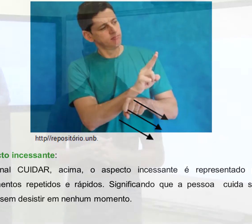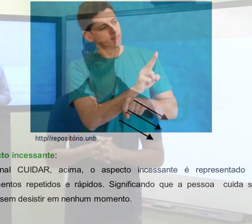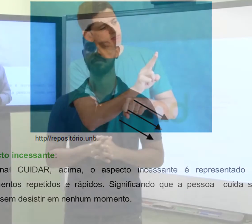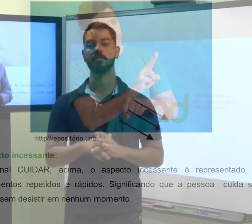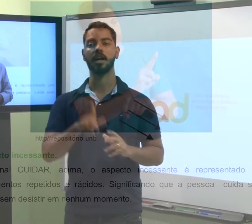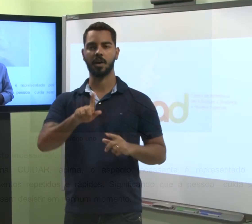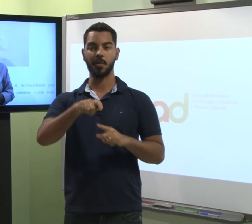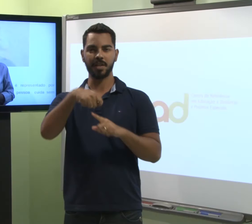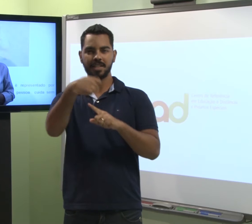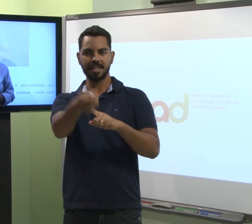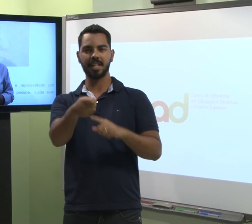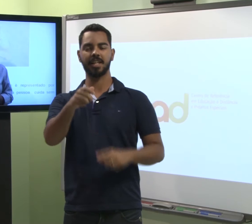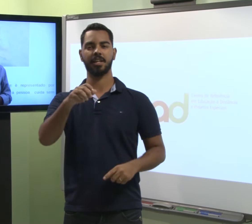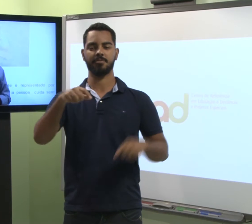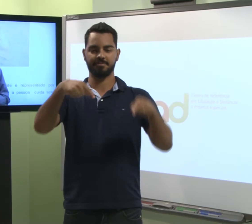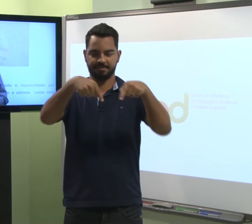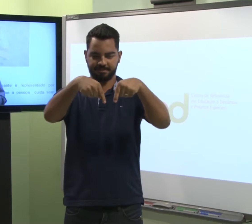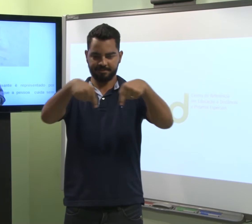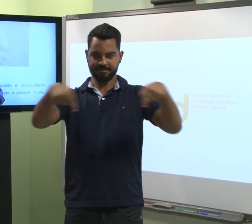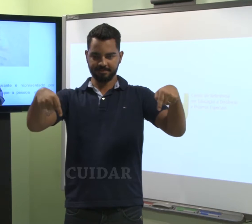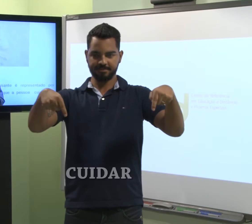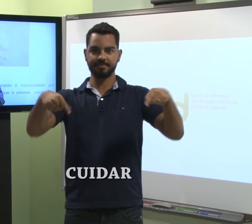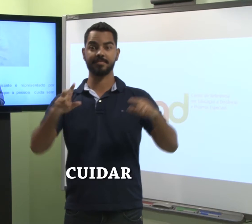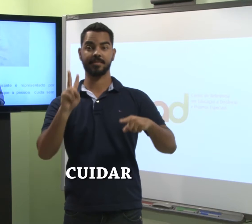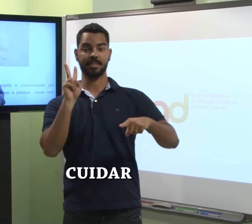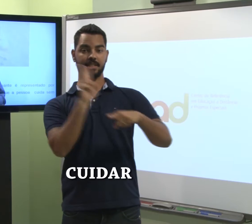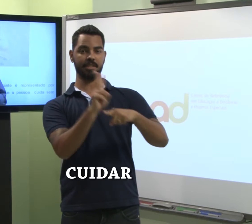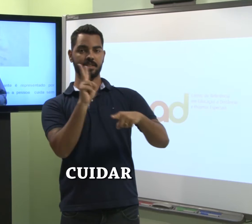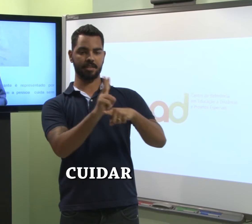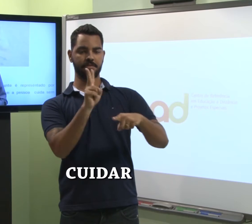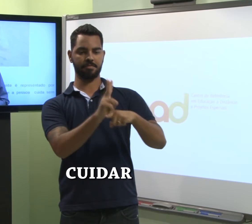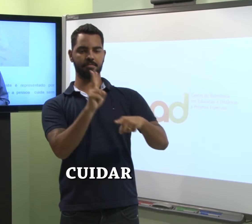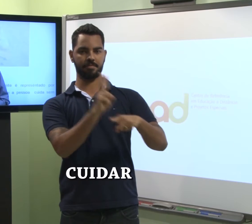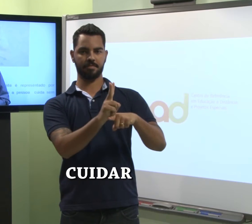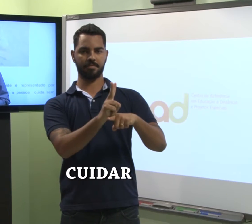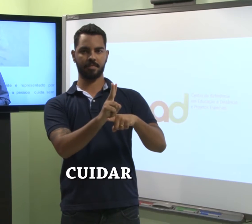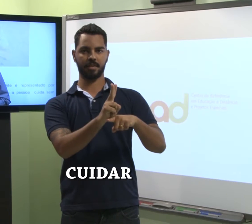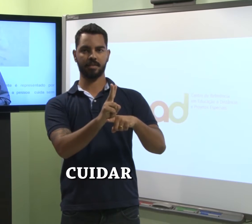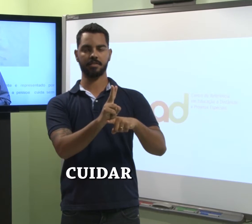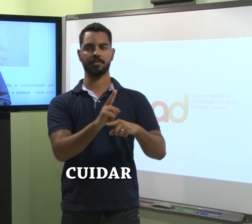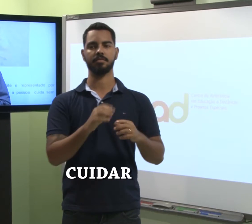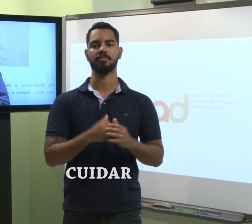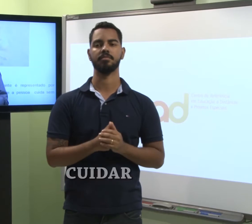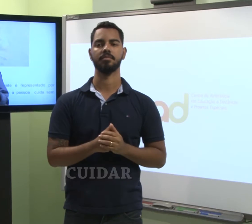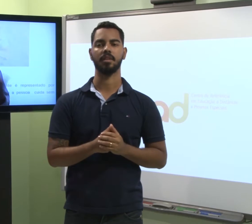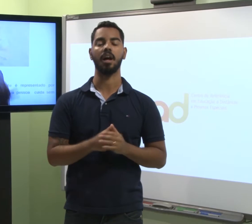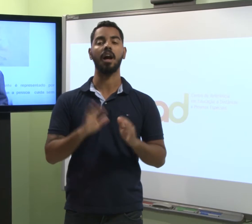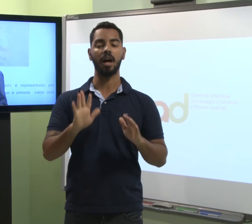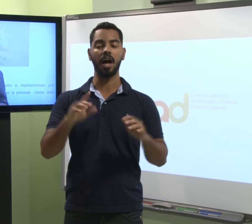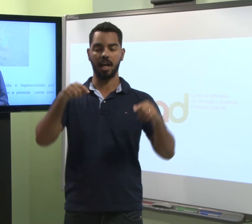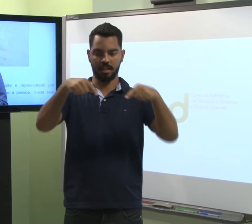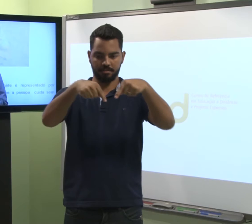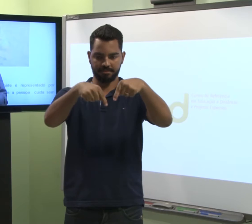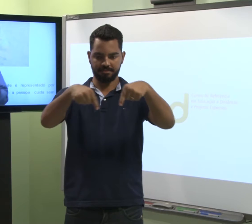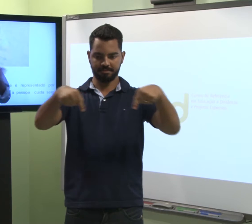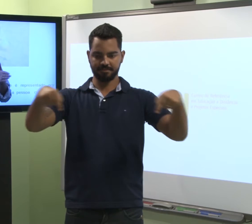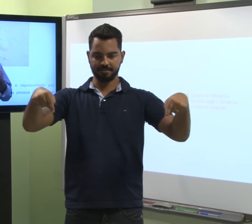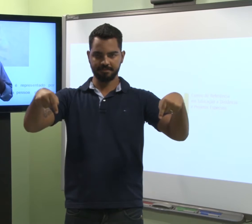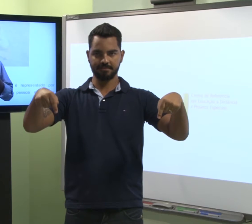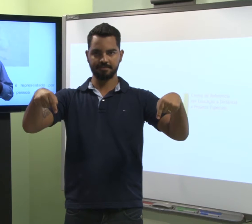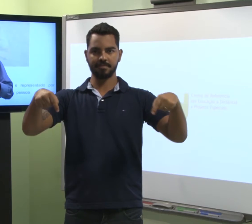No sinal cuidar, apresentado aqui, o aspecto incessante é representado por movimentos repetidos e rápidos, como já foi